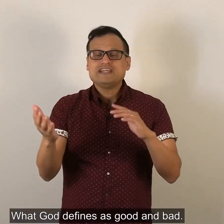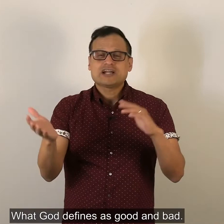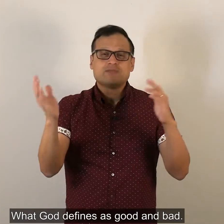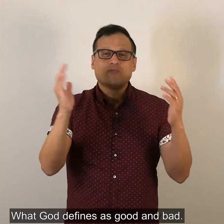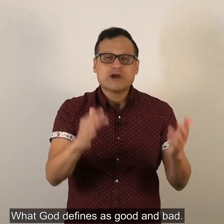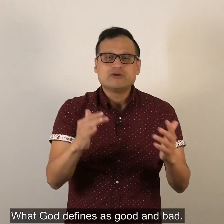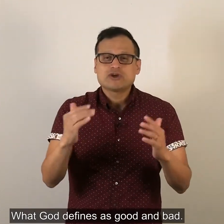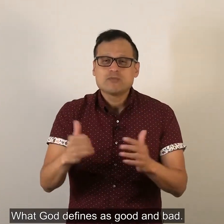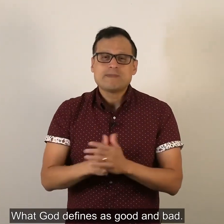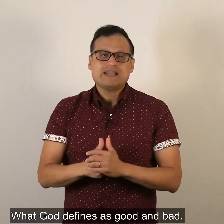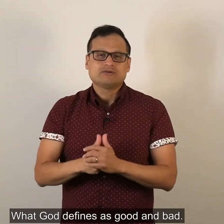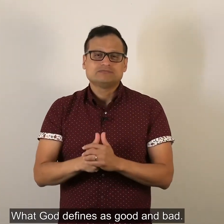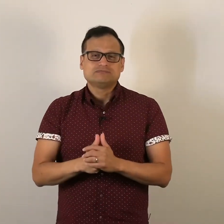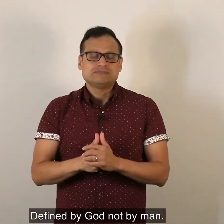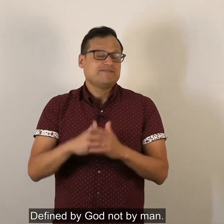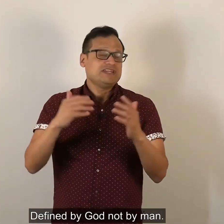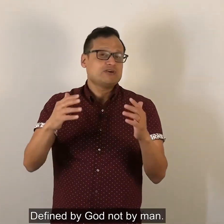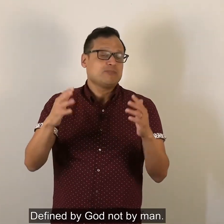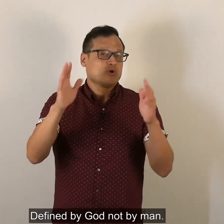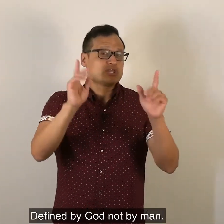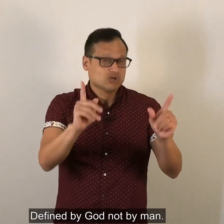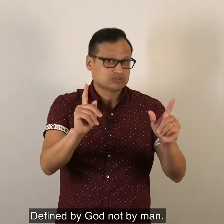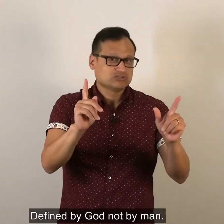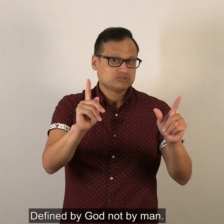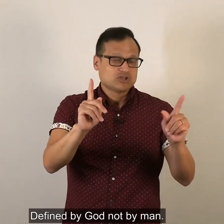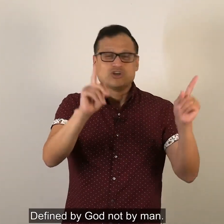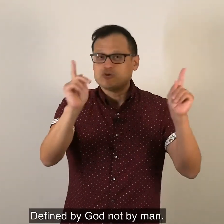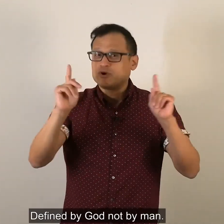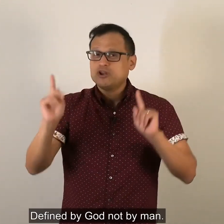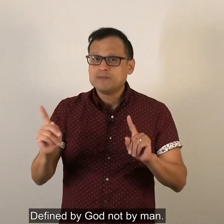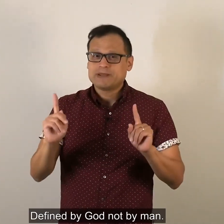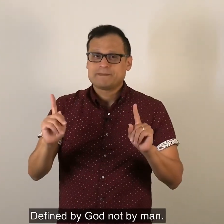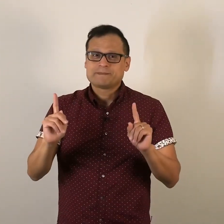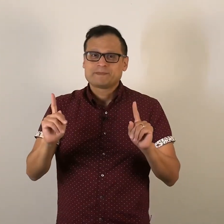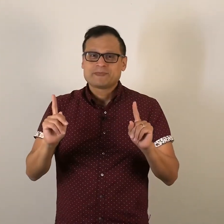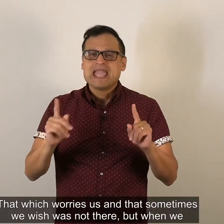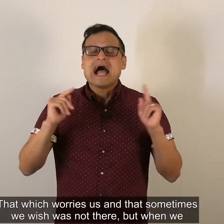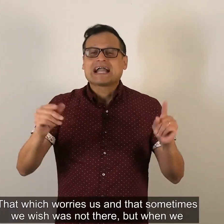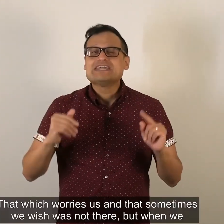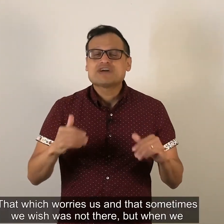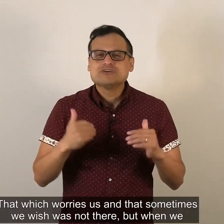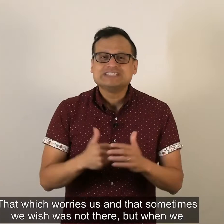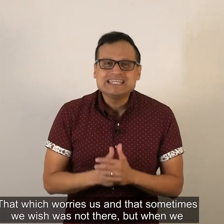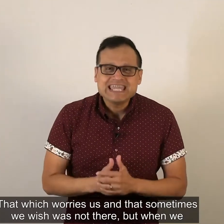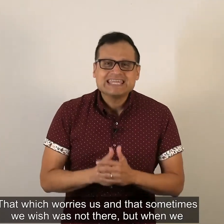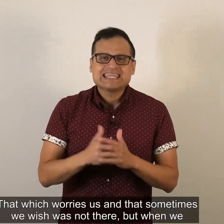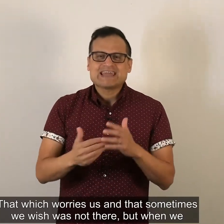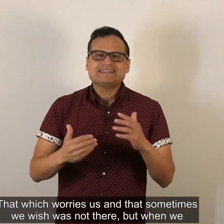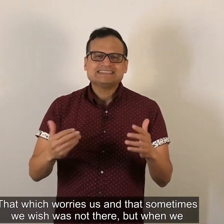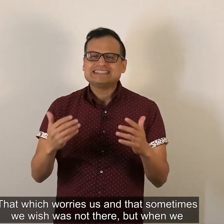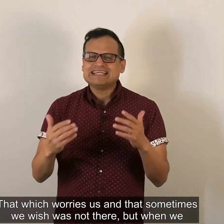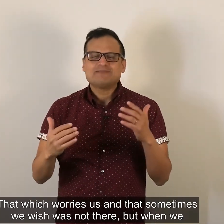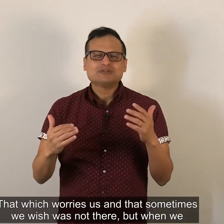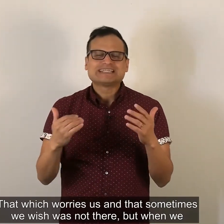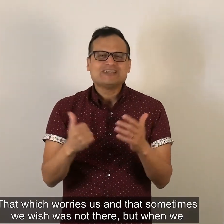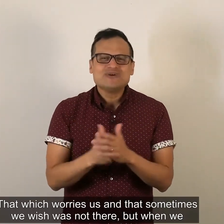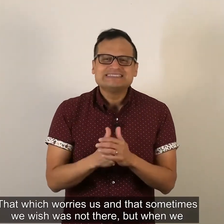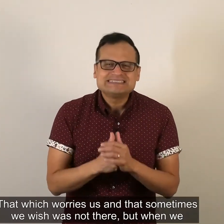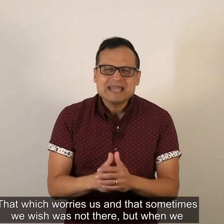como bueno y como malo, definido por Dios, no por el hombre. Aquello que nos inquieta y que a veces quisiéramos que no esté, pero